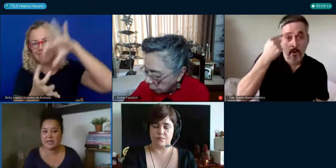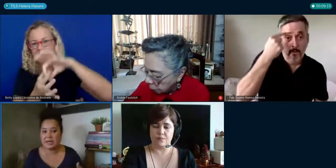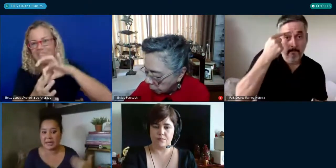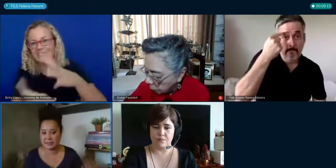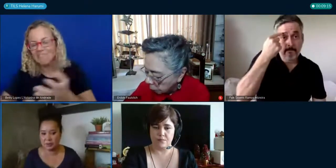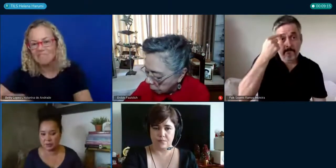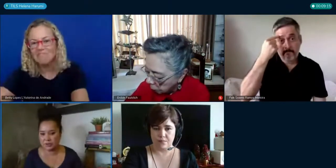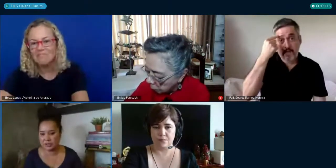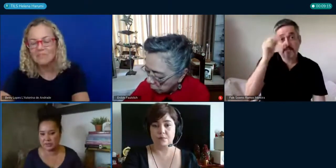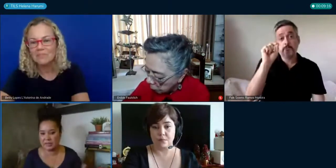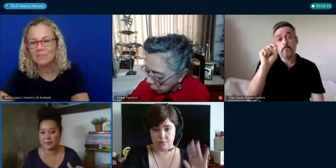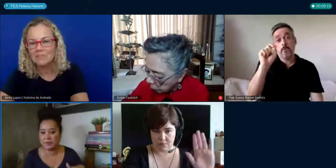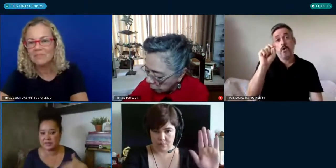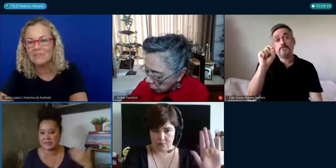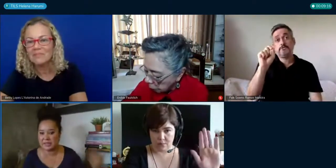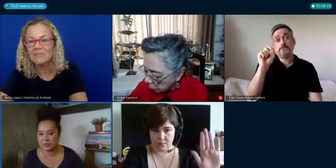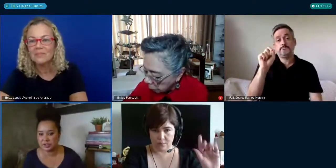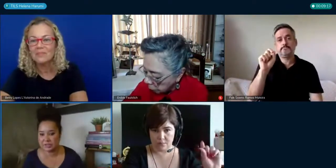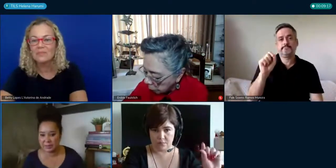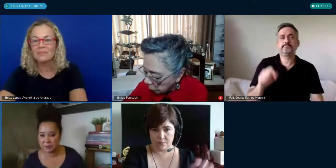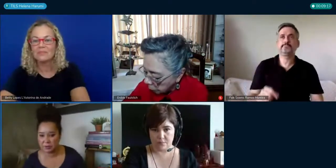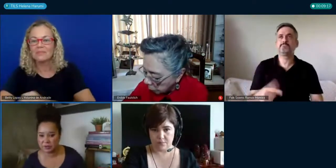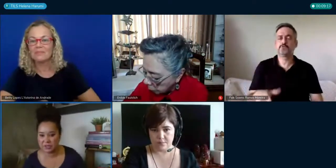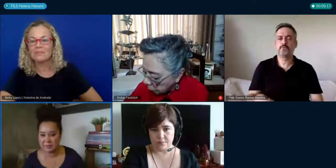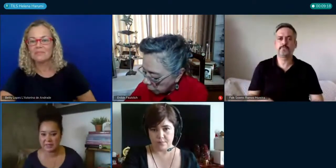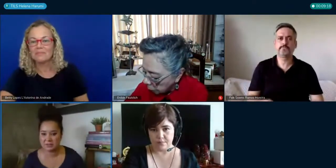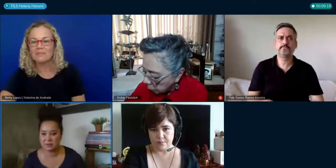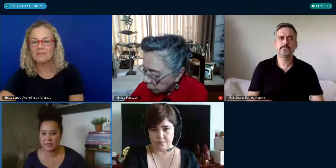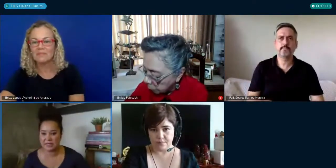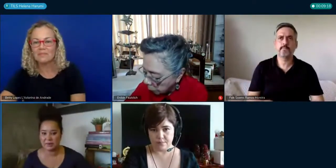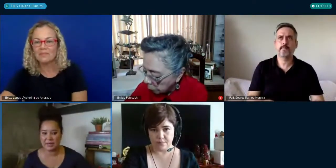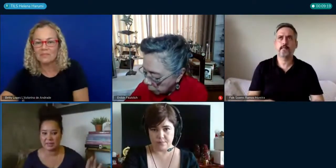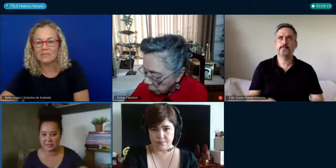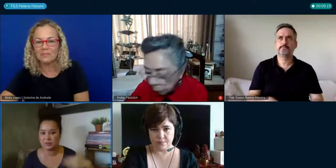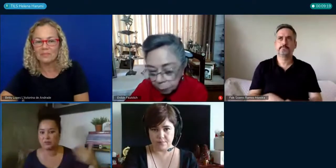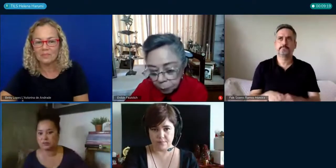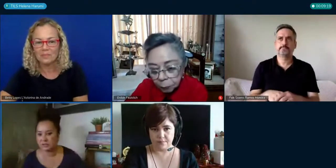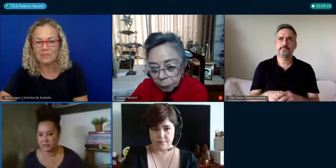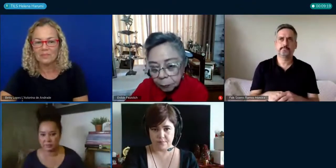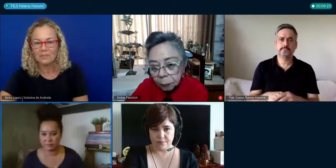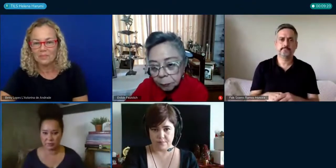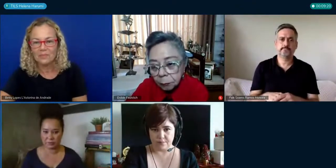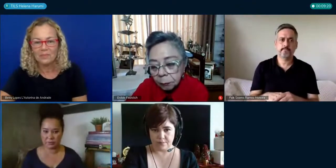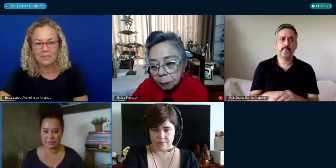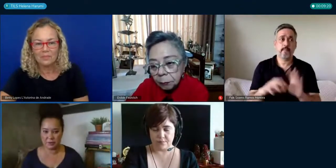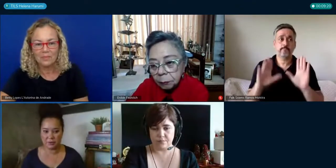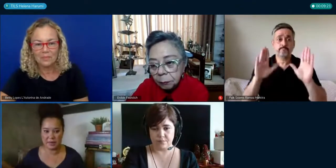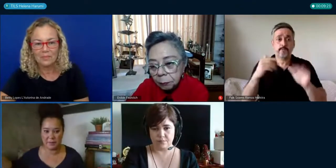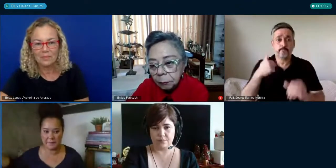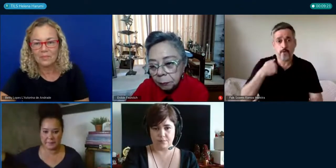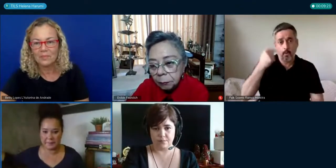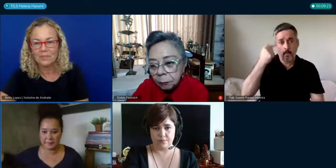sobre lexicologia. Tem muitas citações de terminologia, mas com relação à lexicologia